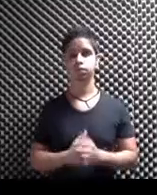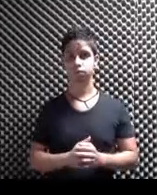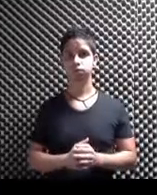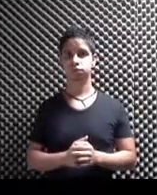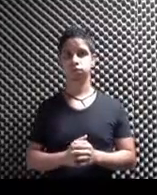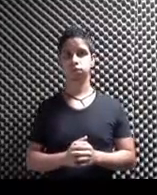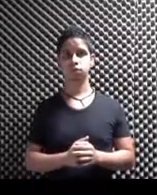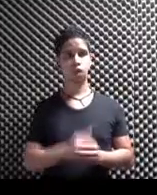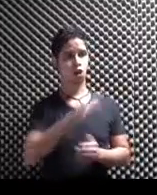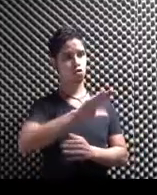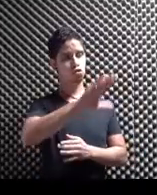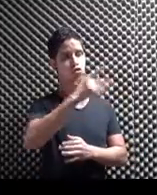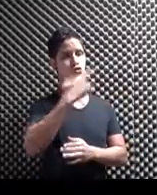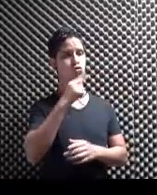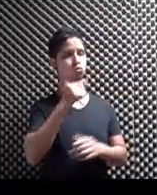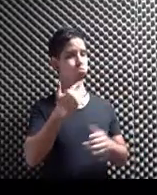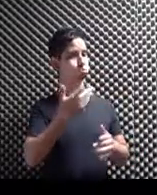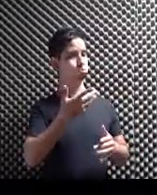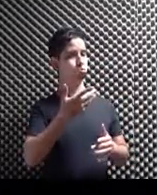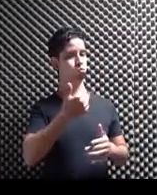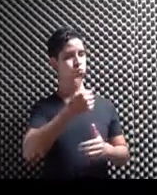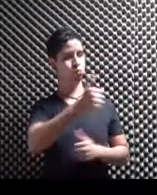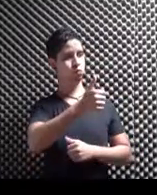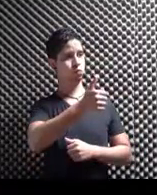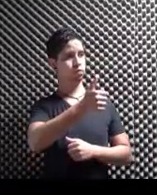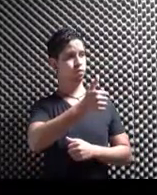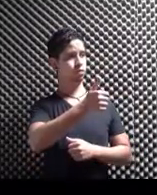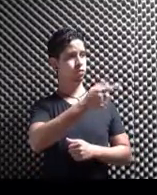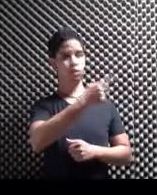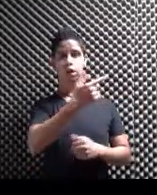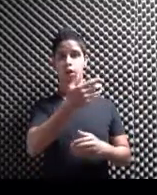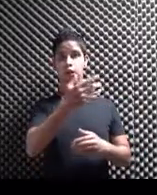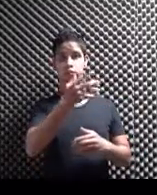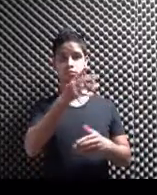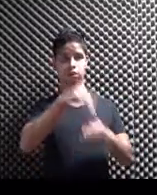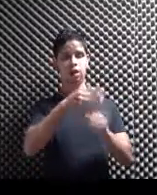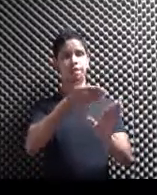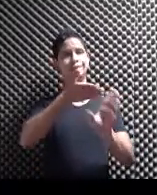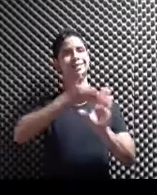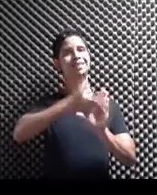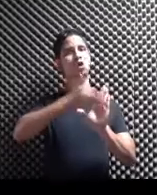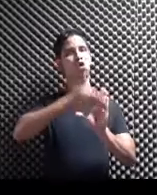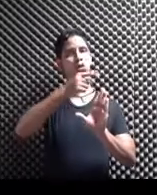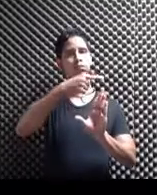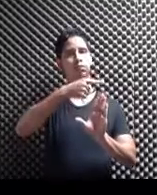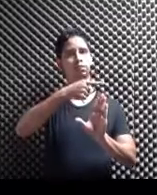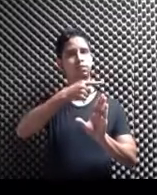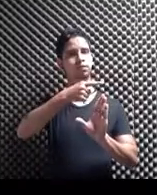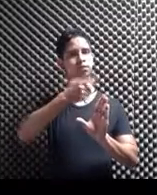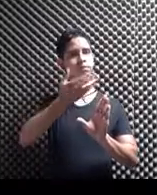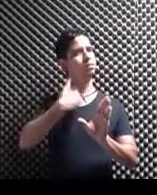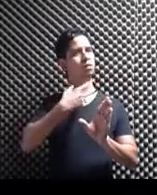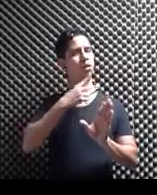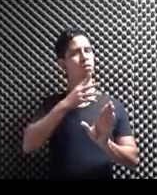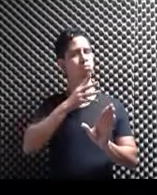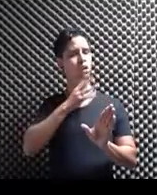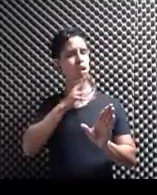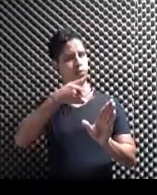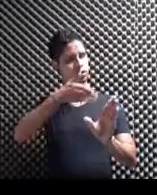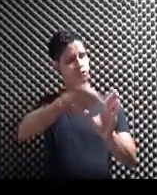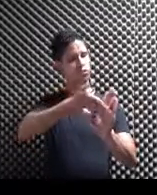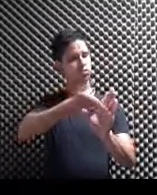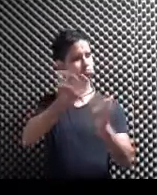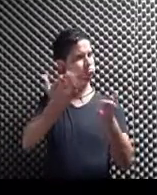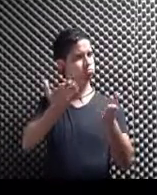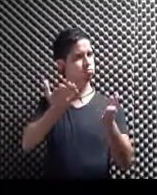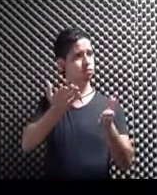entonces, tú en tu carácter particular, ¿eres psicóloga? Es correcto. Ajá. Es correcto. Cuéntame, es un chichín. Antes de pasar